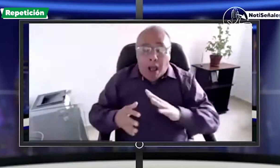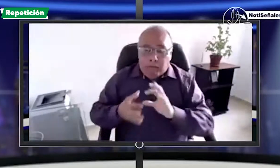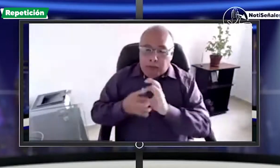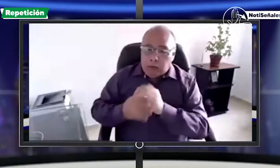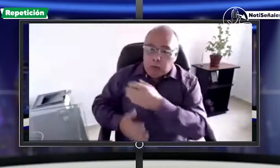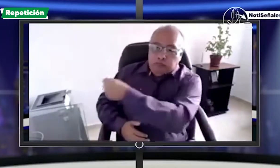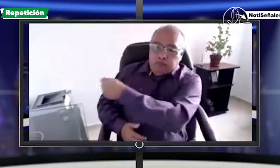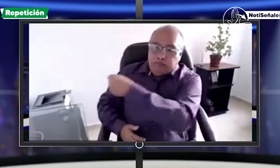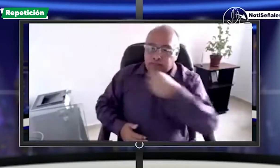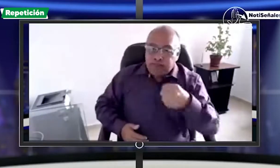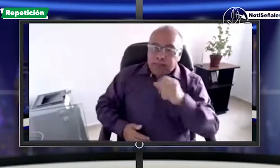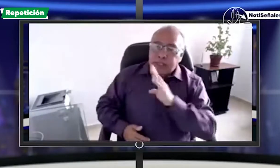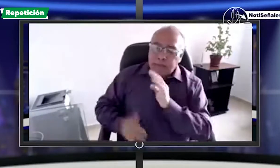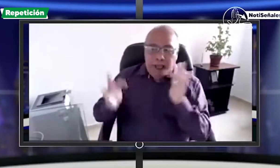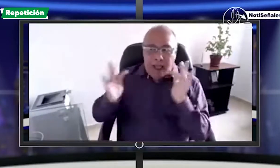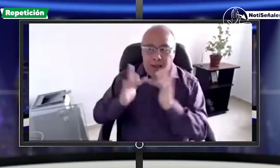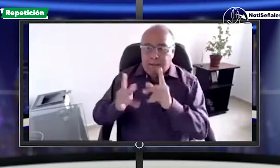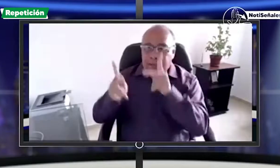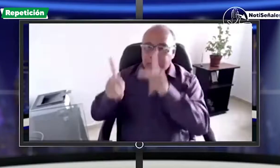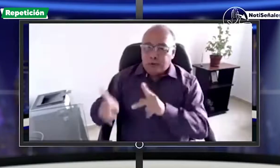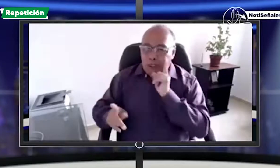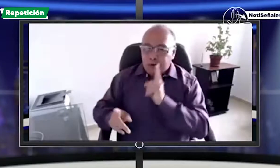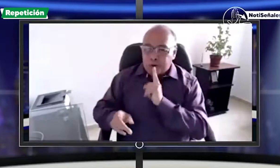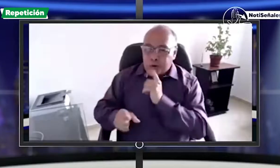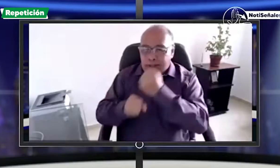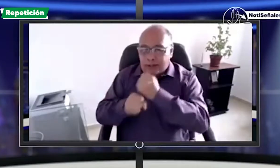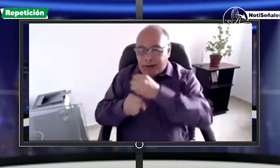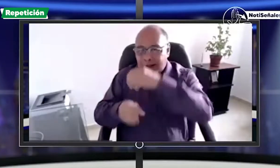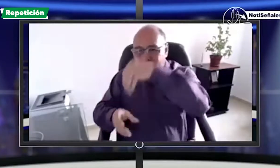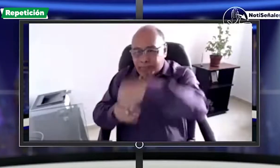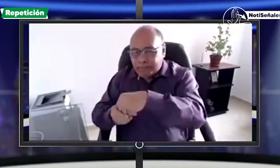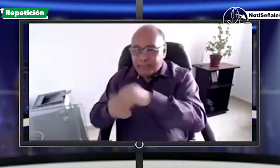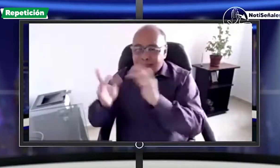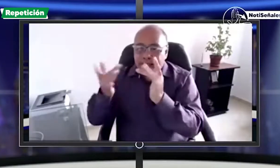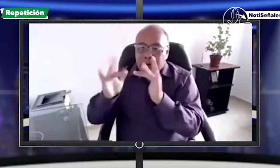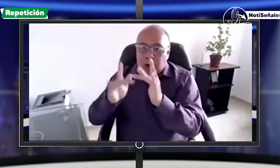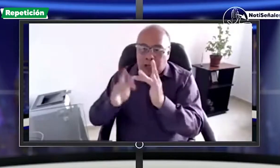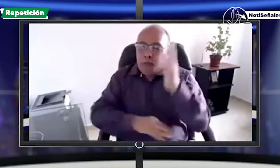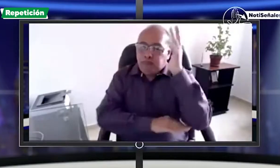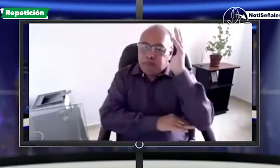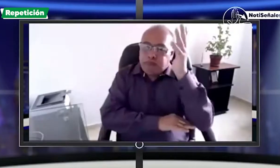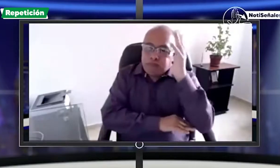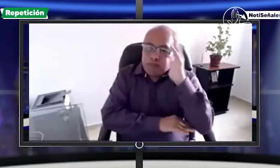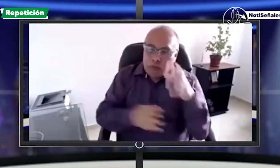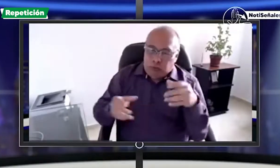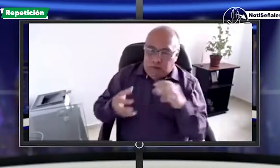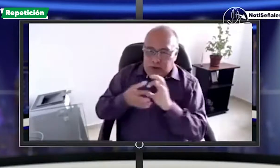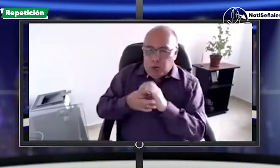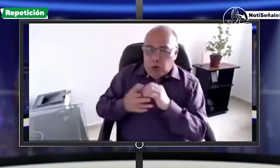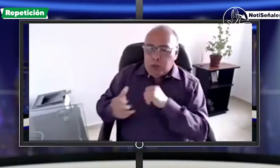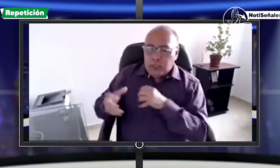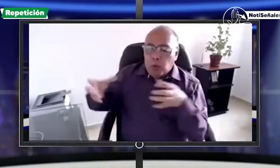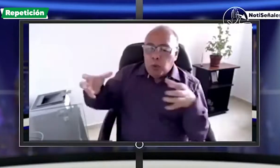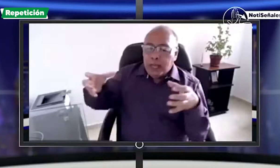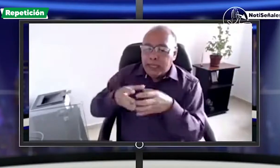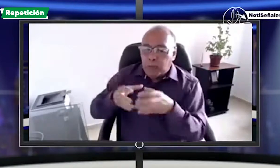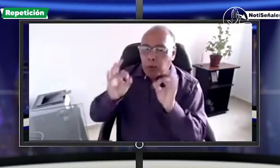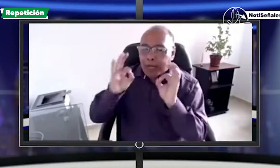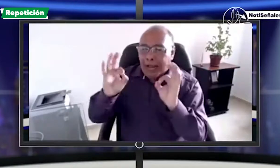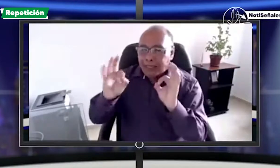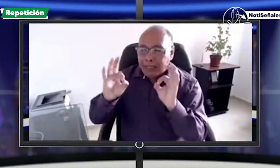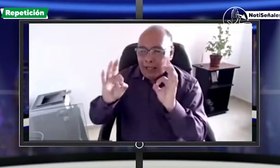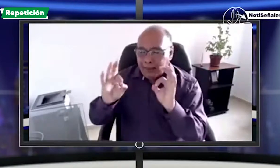vamos a estar con nuestras asociaciones en los diferentes municipios pues haciendo este trabajo de socialización